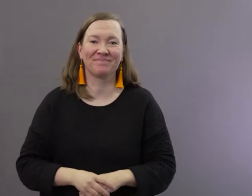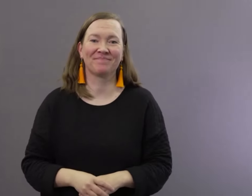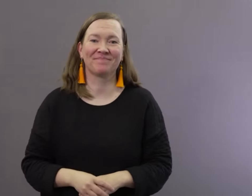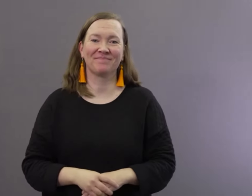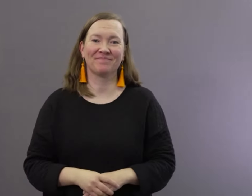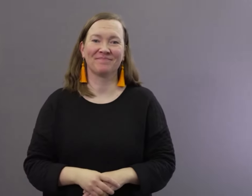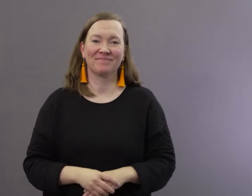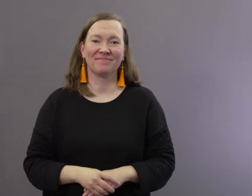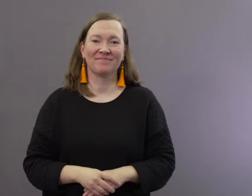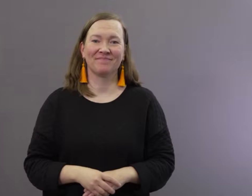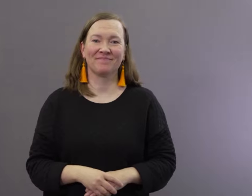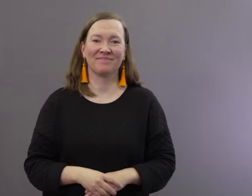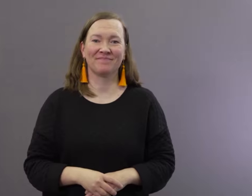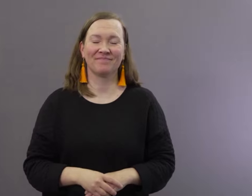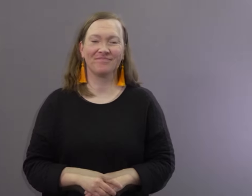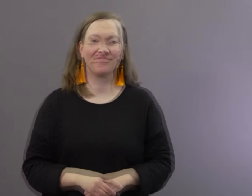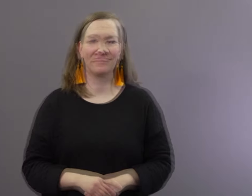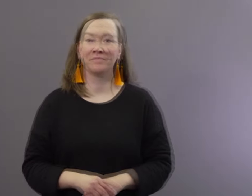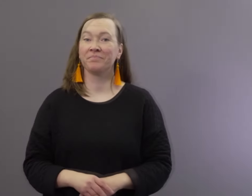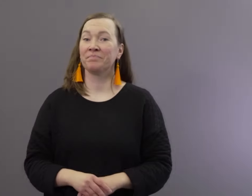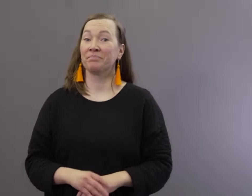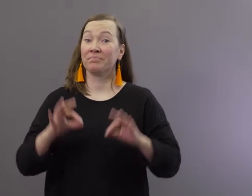14.05 asti tauko ja sitten jatketaan.